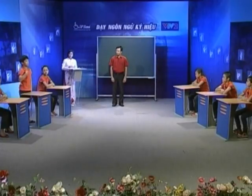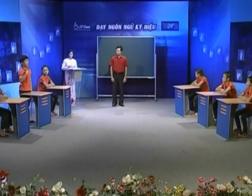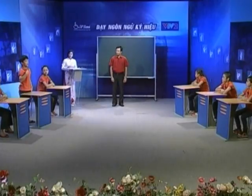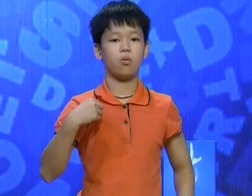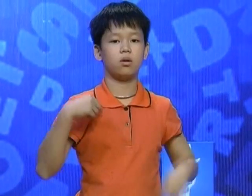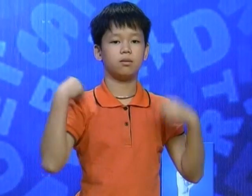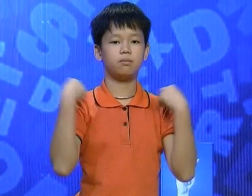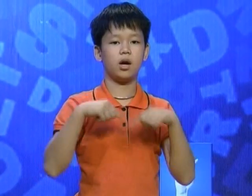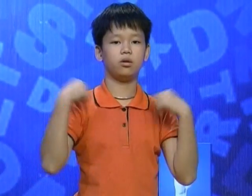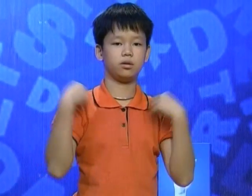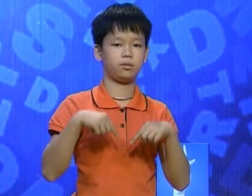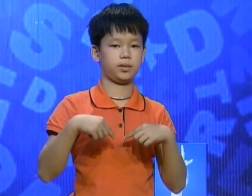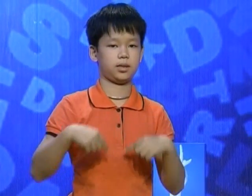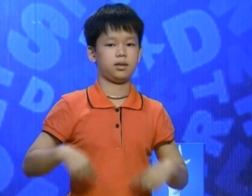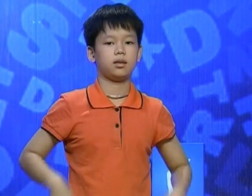Các em cùng quan sát bạn làm ký hiệu áo com lê nhé.